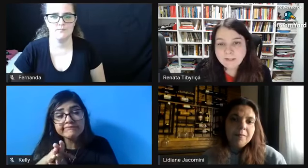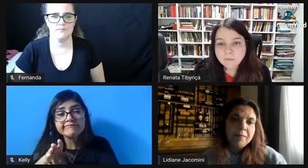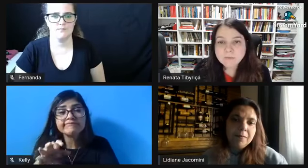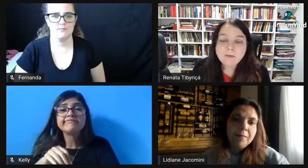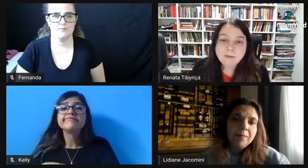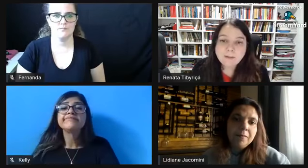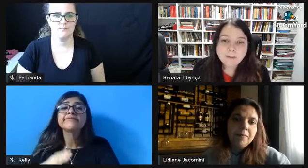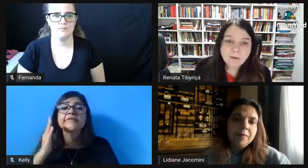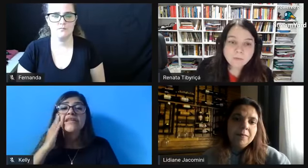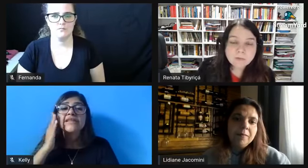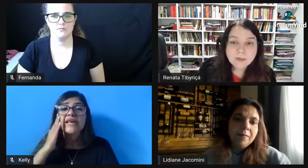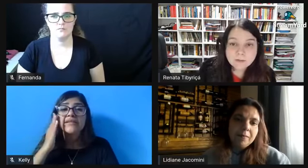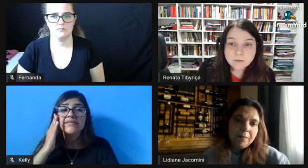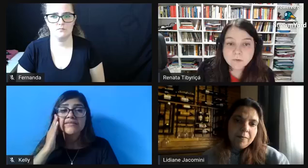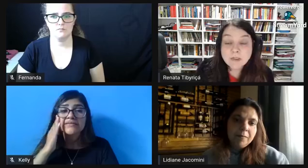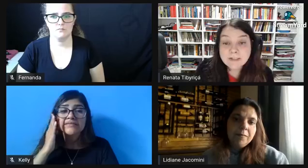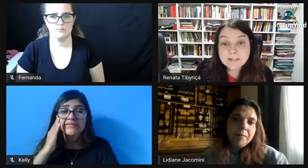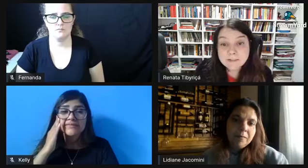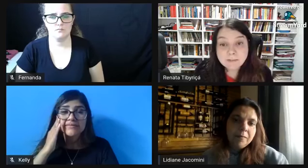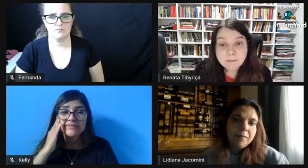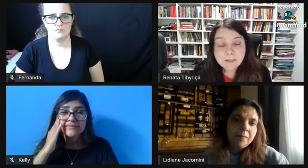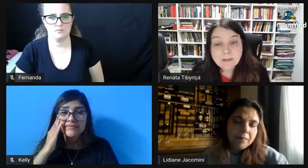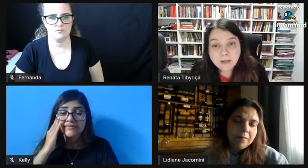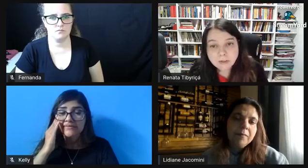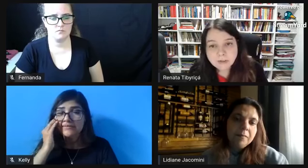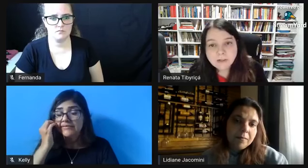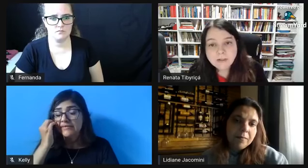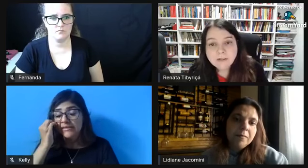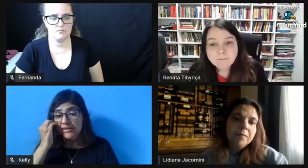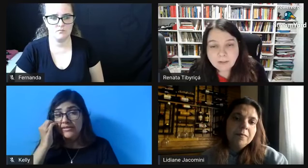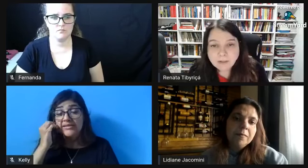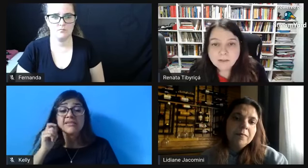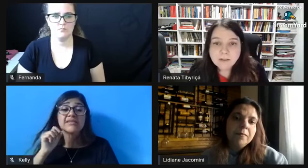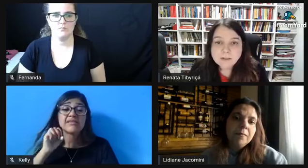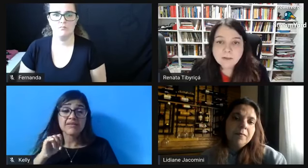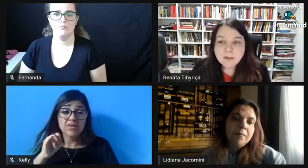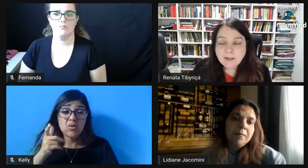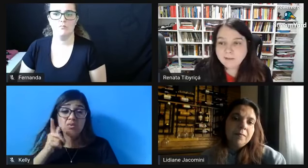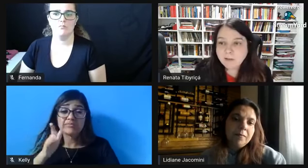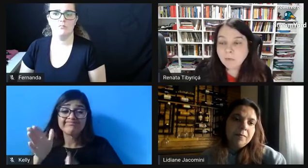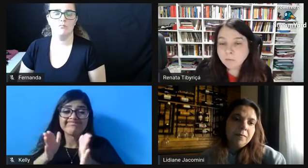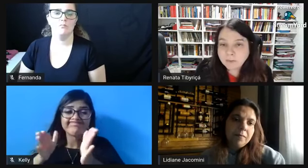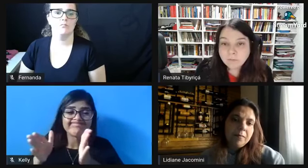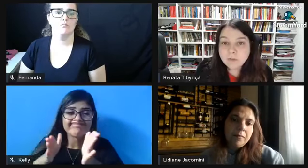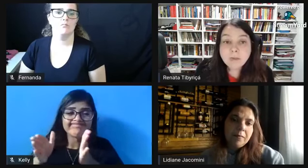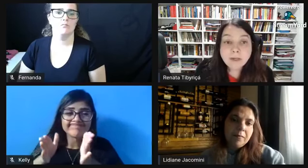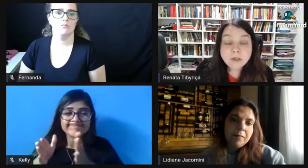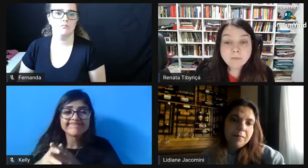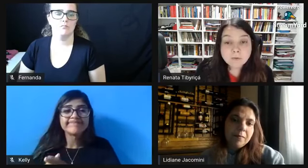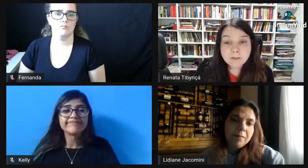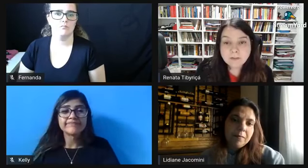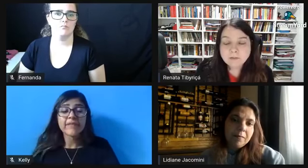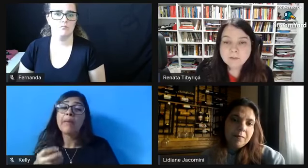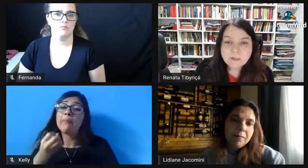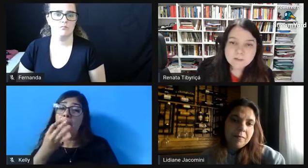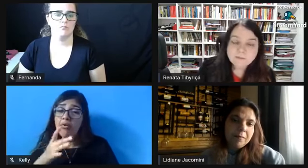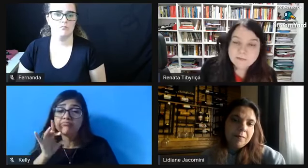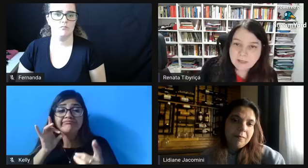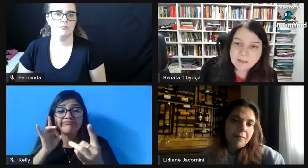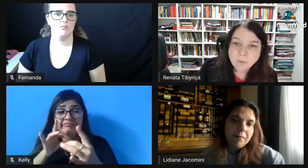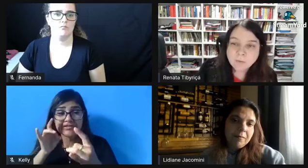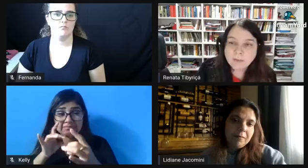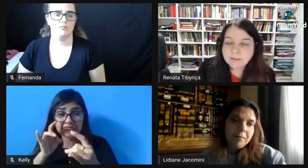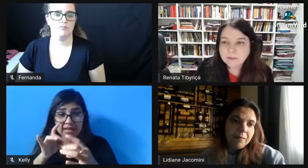verificar se ele está conseguindo atender alguns requisitos de acessibilidade, né, que é até bom ter o feedback de vocês. Se